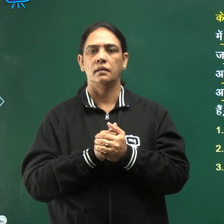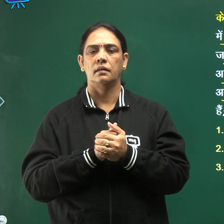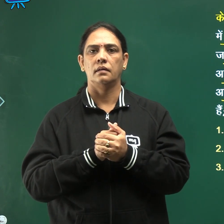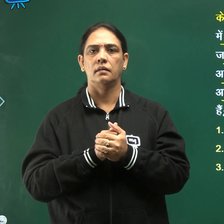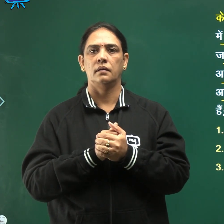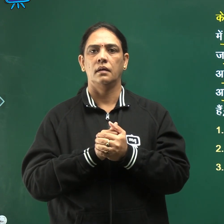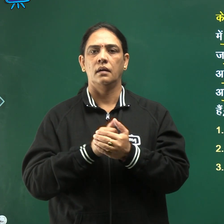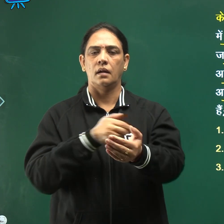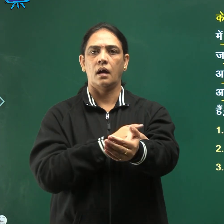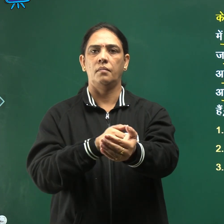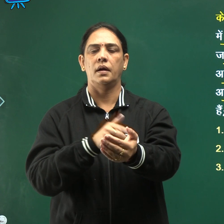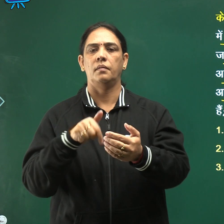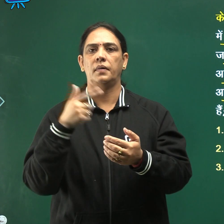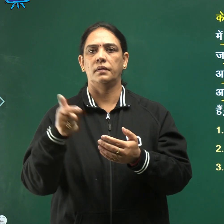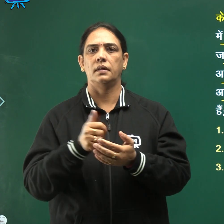केंद्रीय प्रवृत्ति